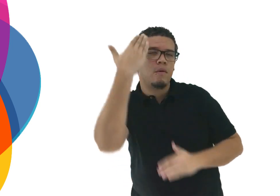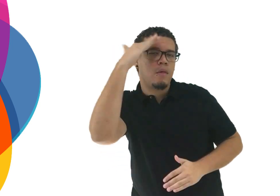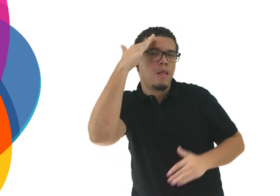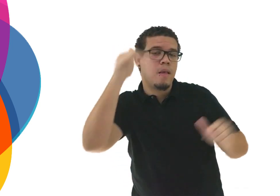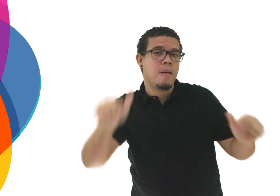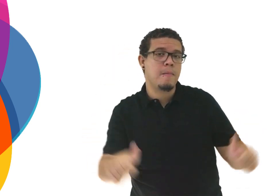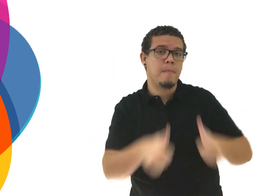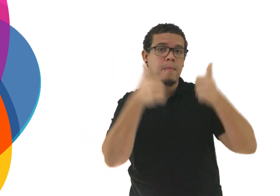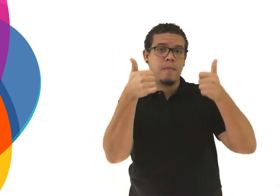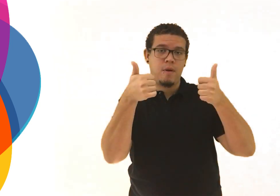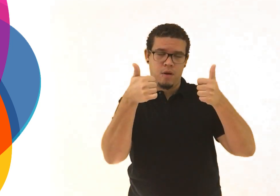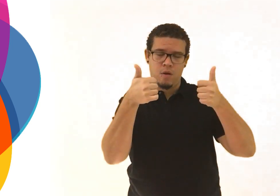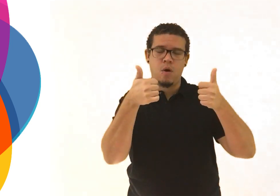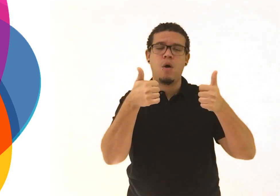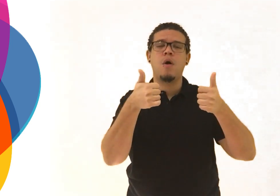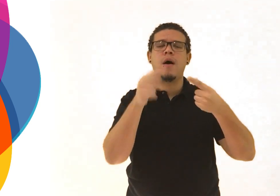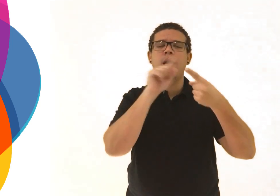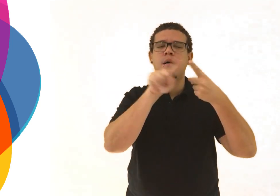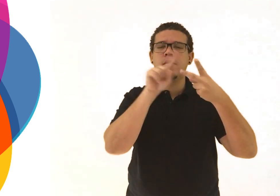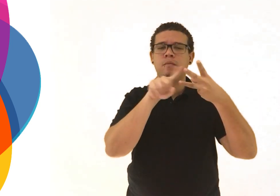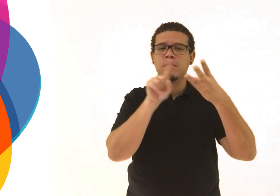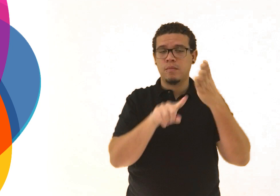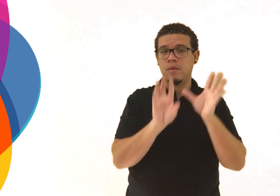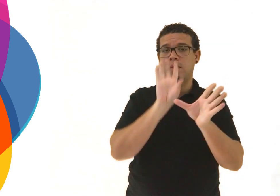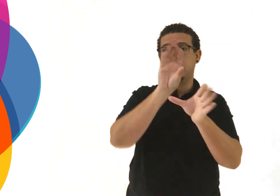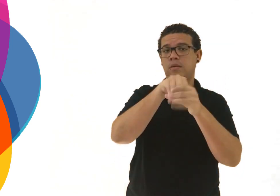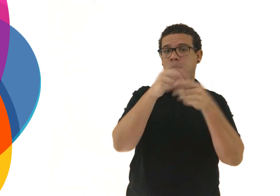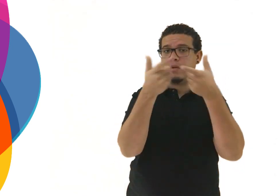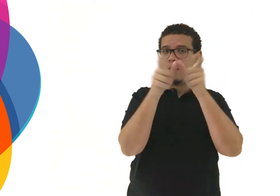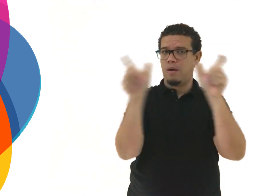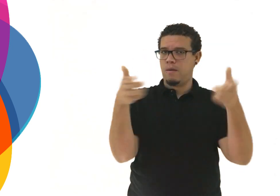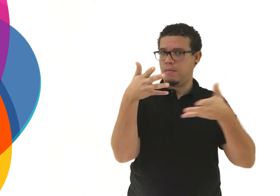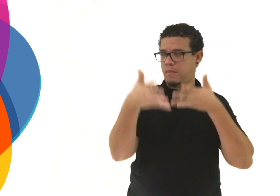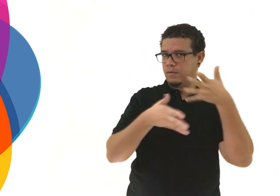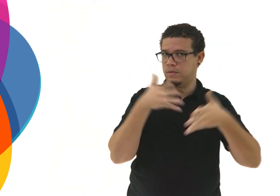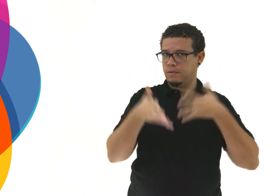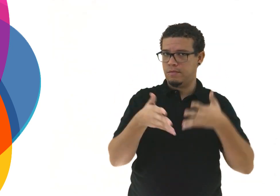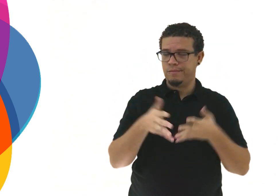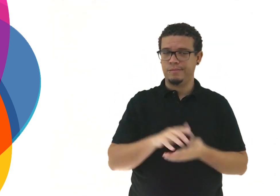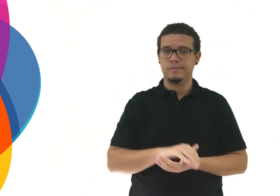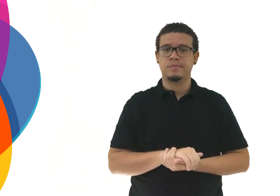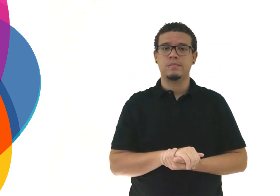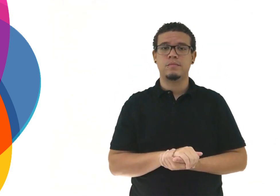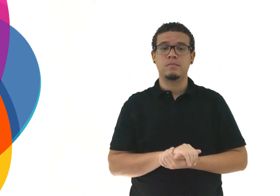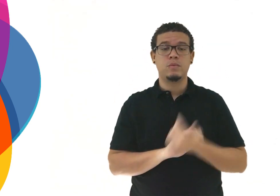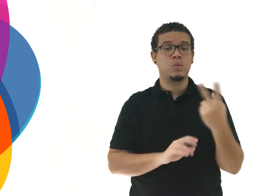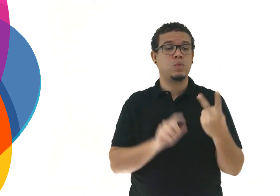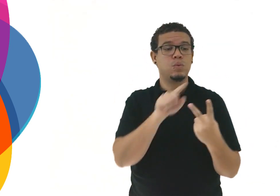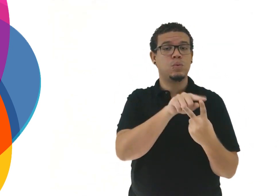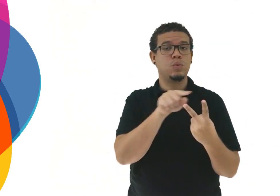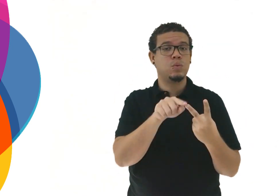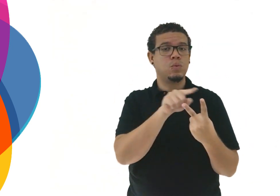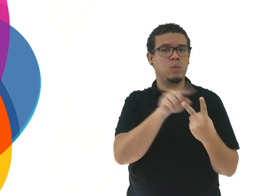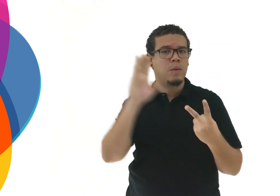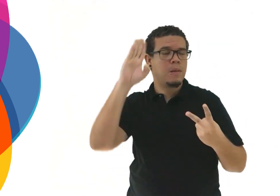Os textos bases que irão contribuir para esta unidade sobre os aspectos gramaticais da língua